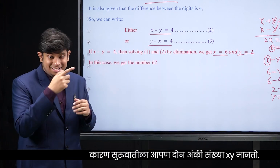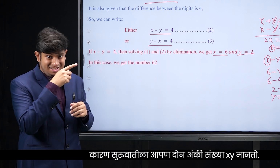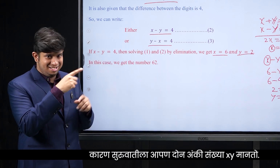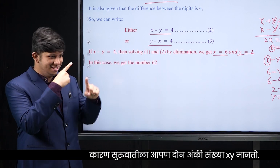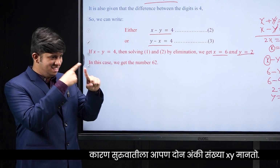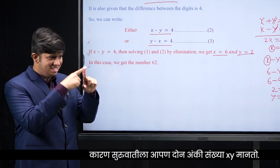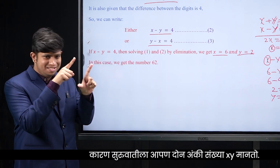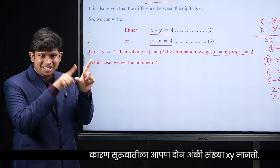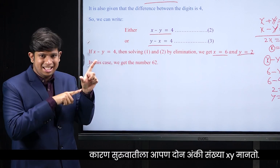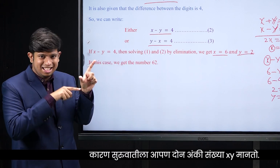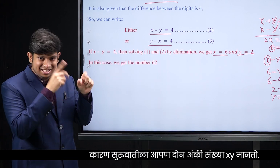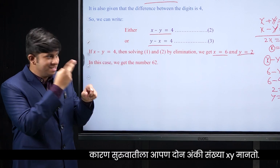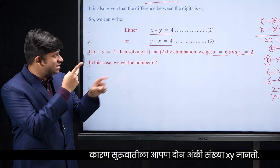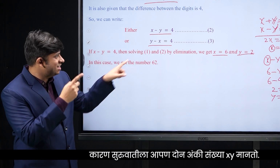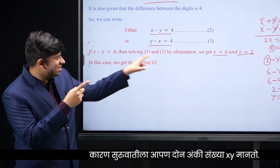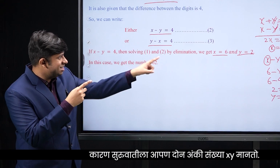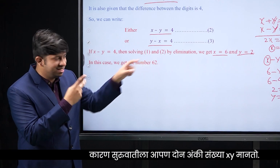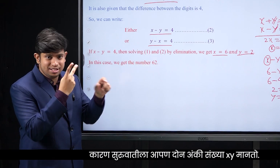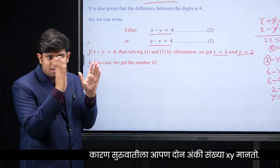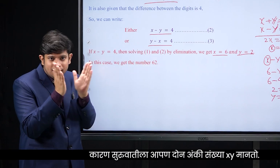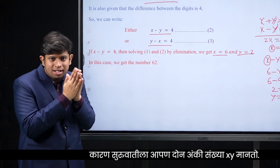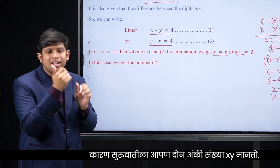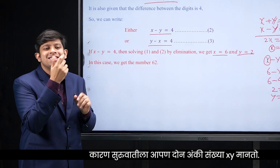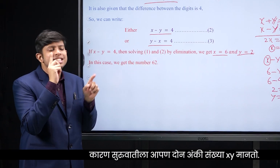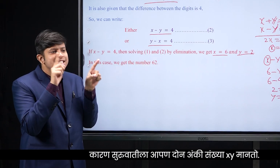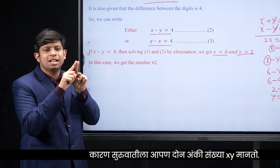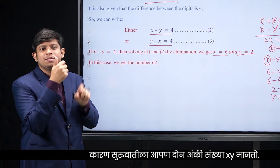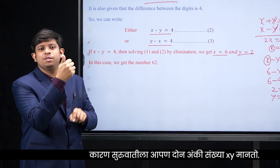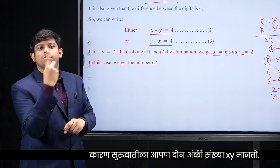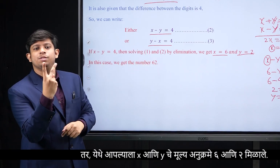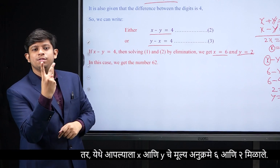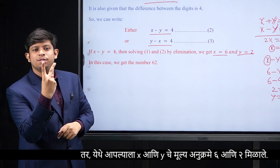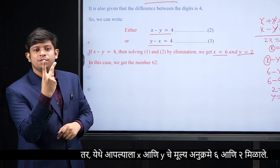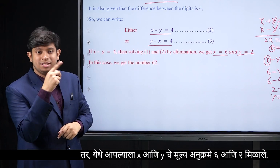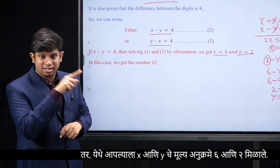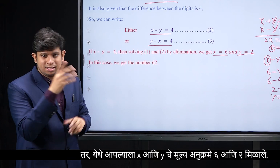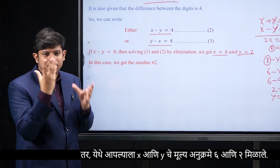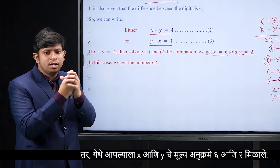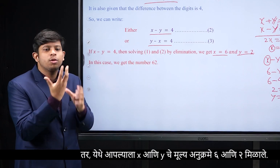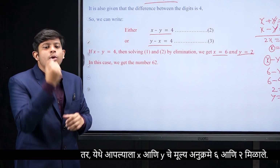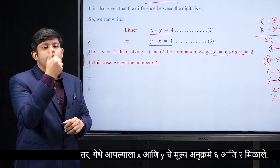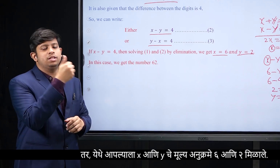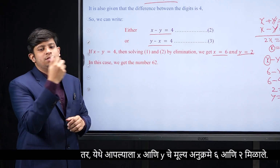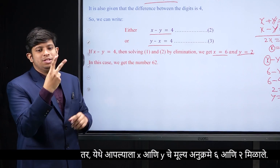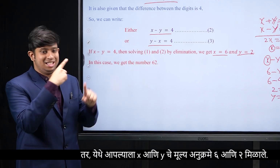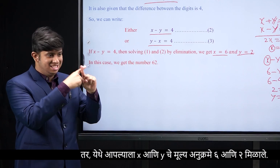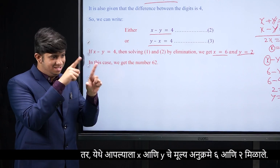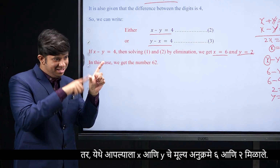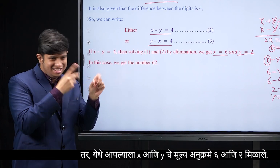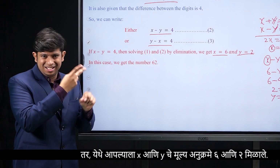कारण सुरुवातीला आपण 2 अंकी संख्या xy मानतो. तर येथे आपल्याला x आणि y चे मूल्य अनुक्रमे